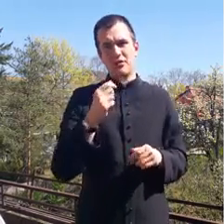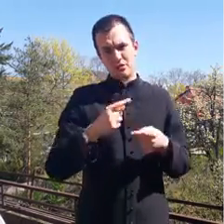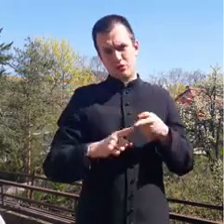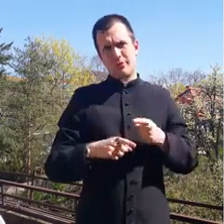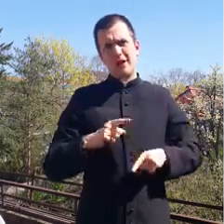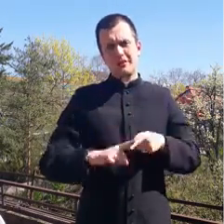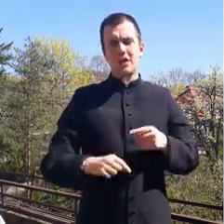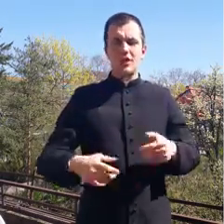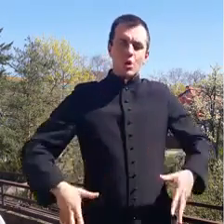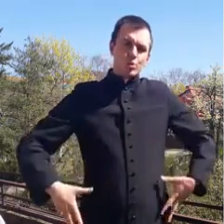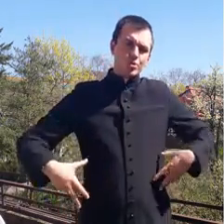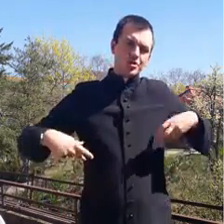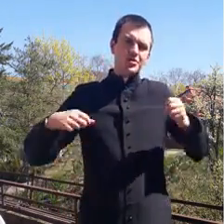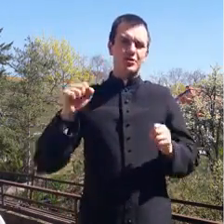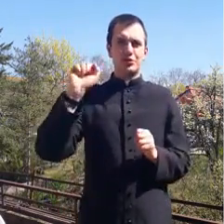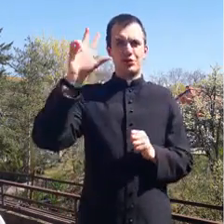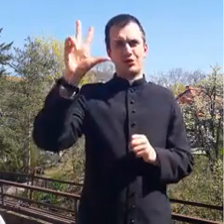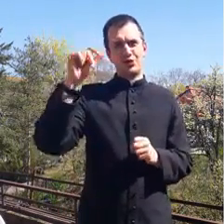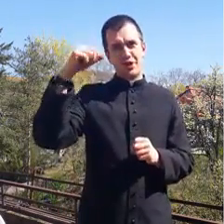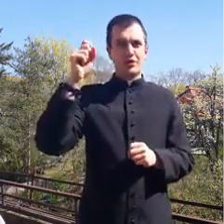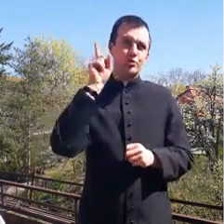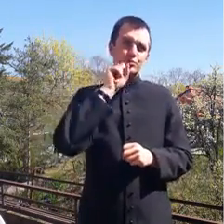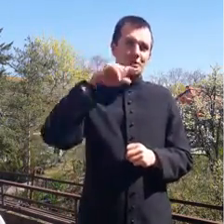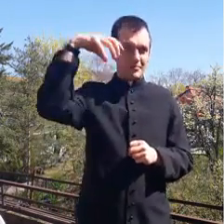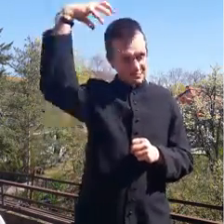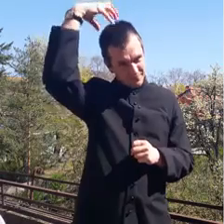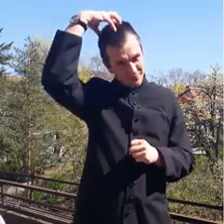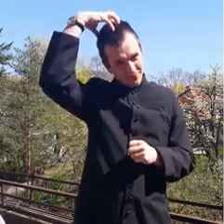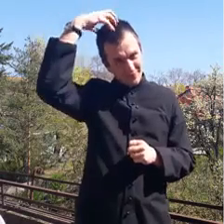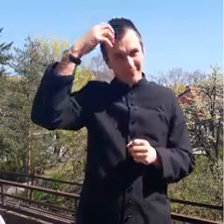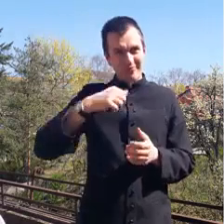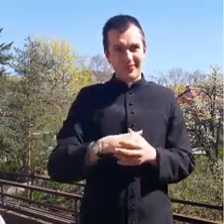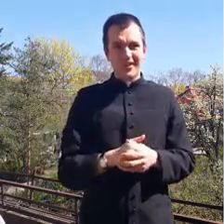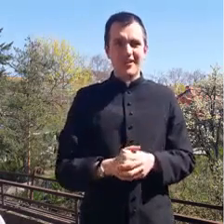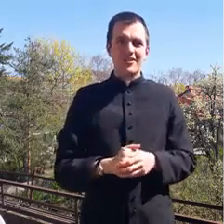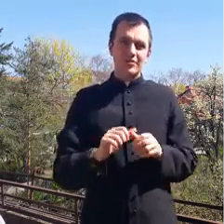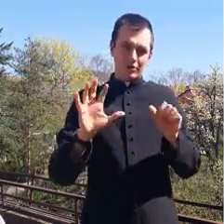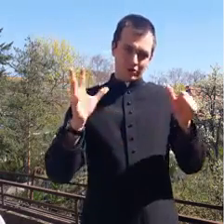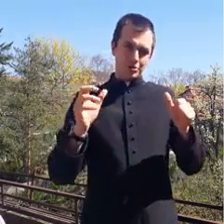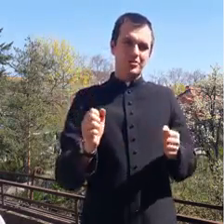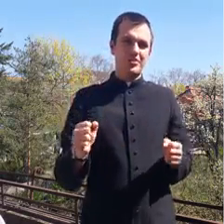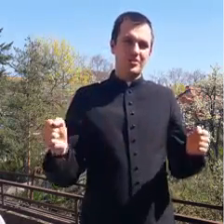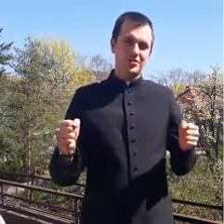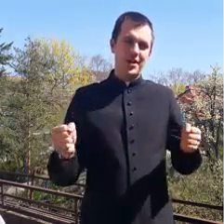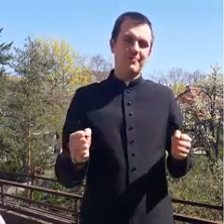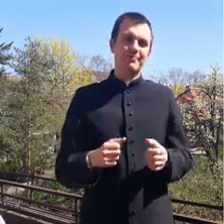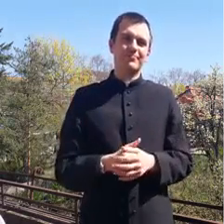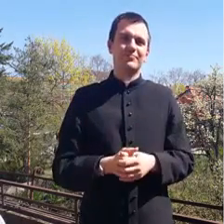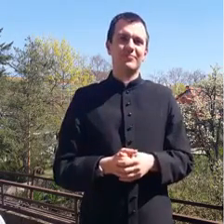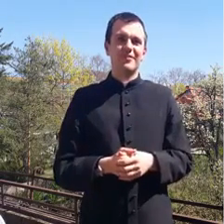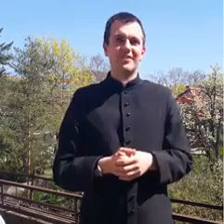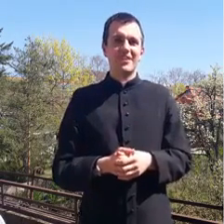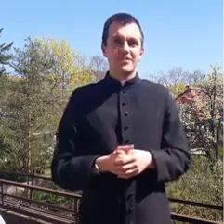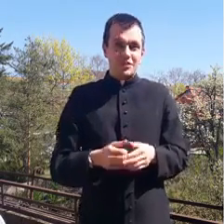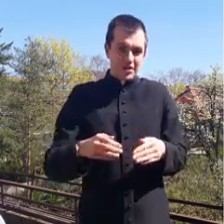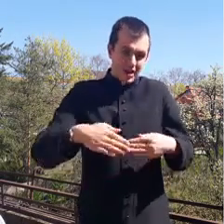normalnie uroczystość trzech króli 6 stycznia czyli